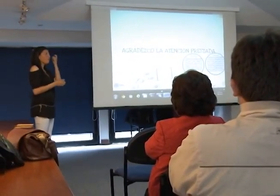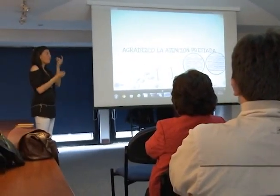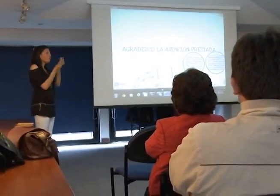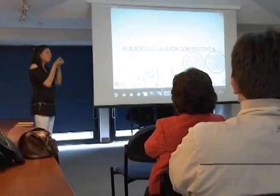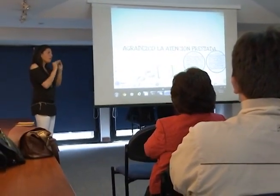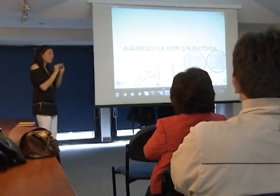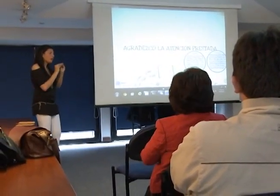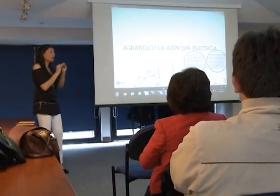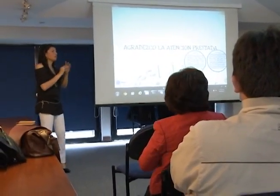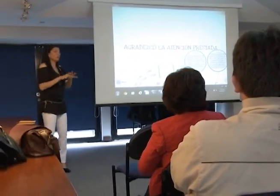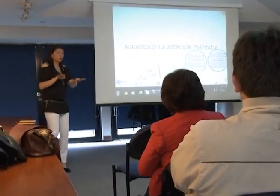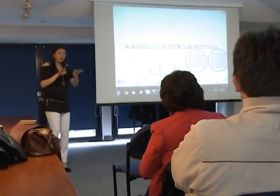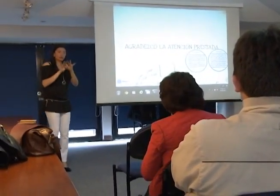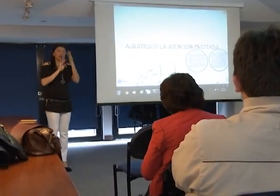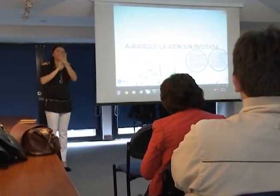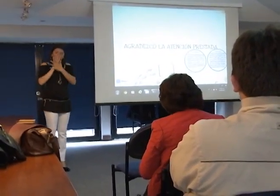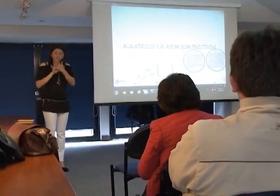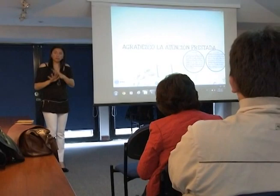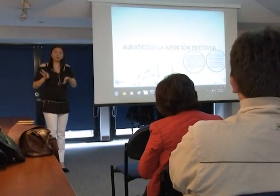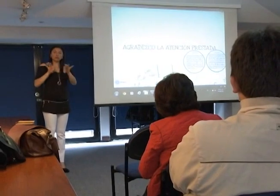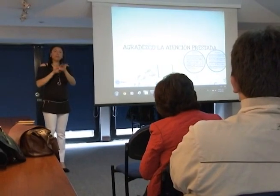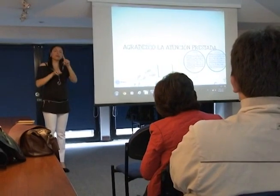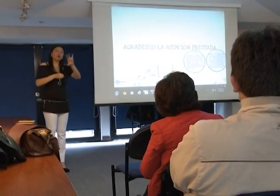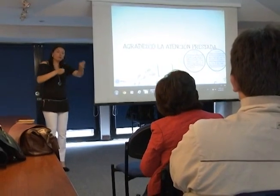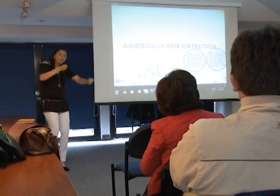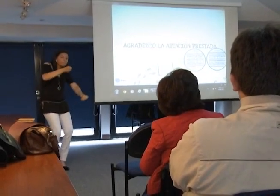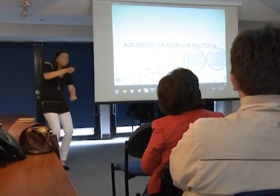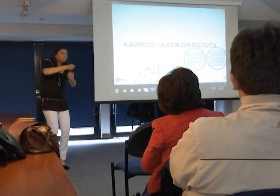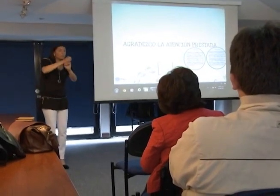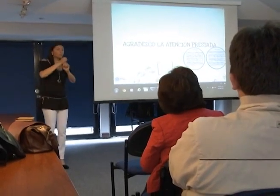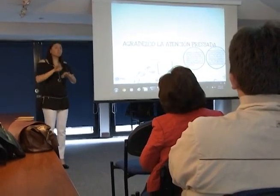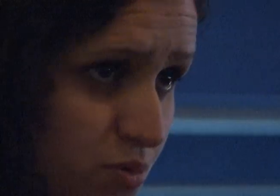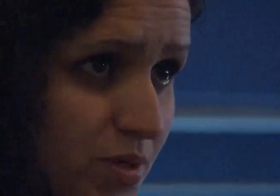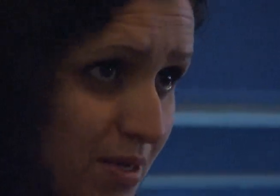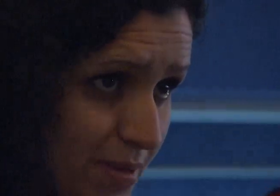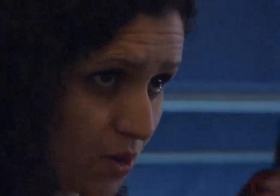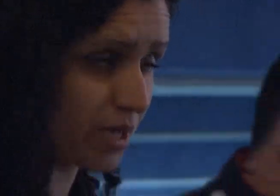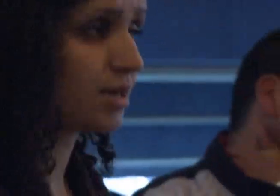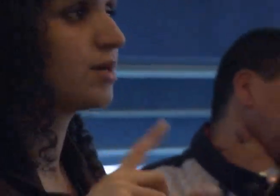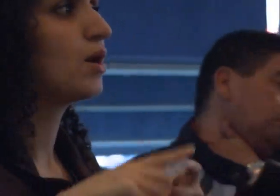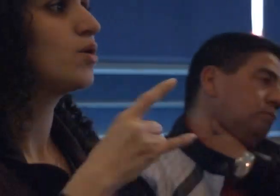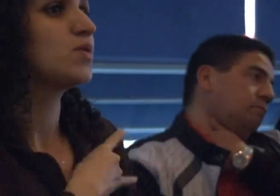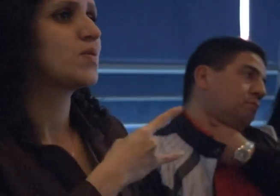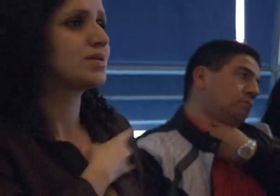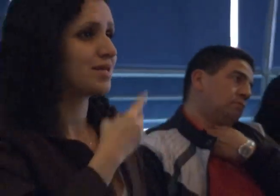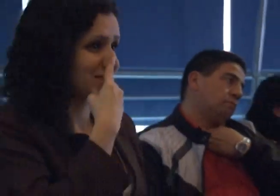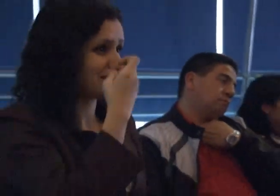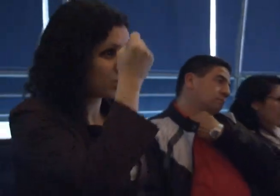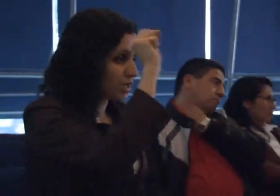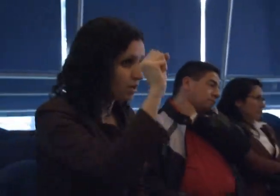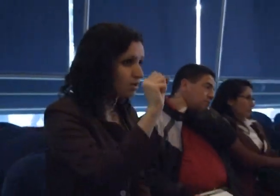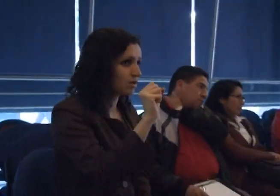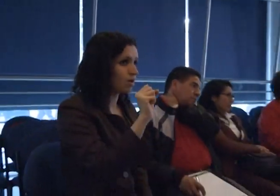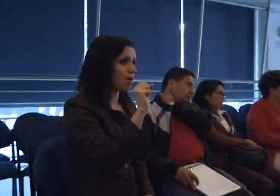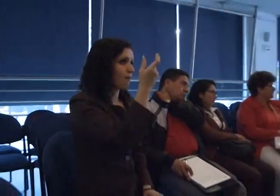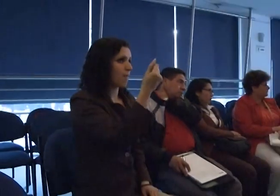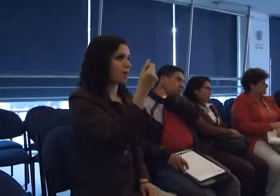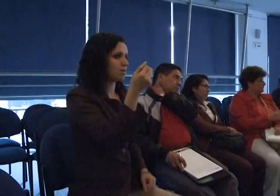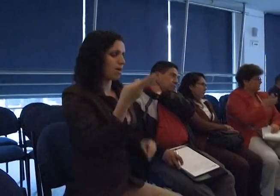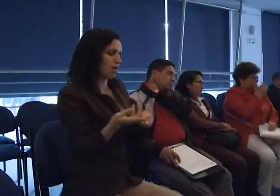procesos educativos diferentes. En este programa plantearemos algunos indicadores que caracterizan el proyecto Manos y